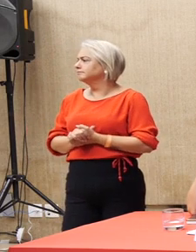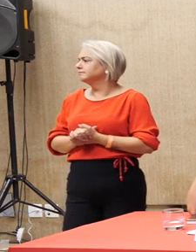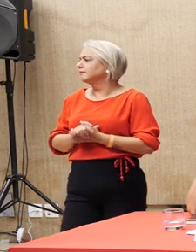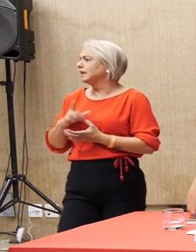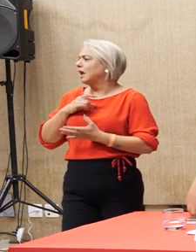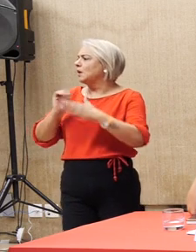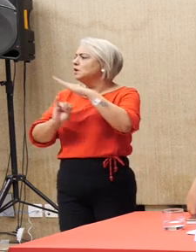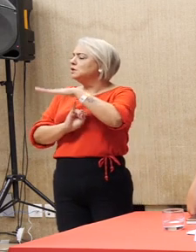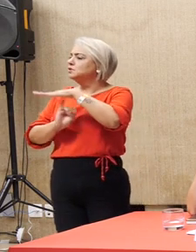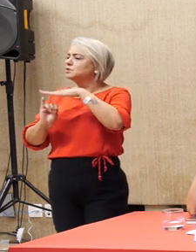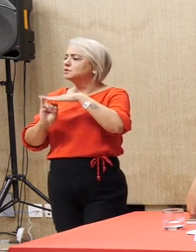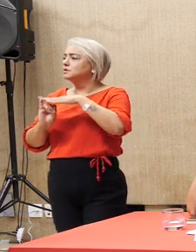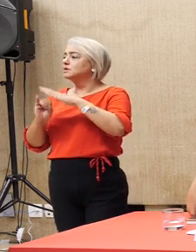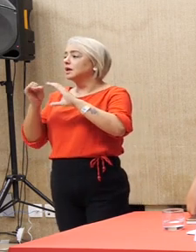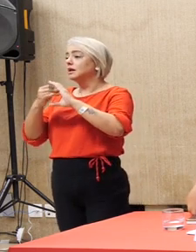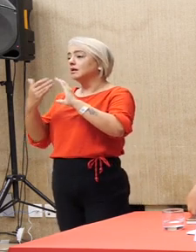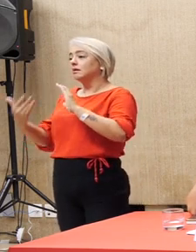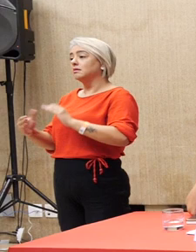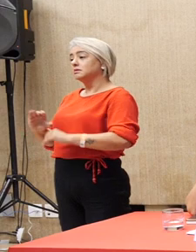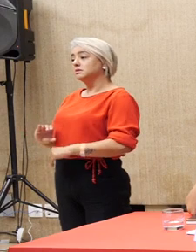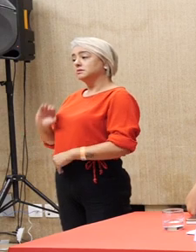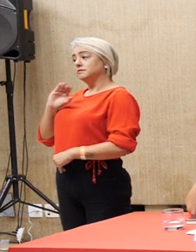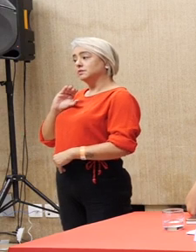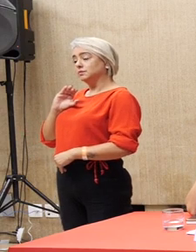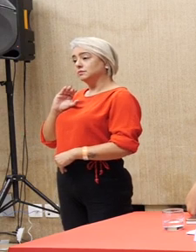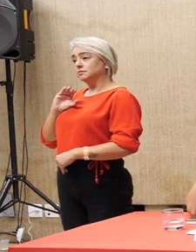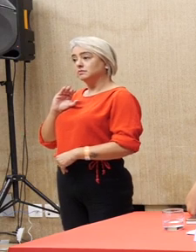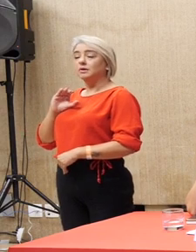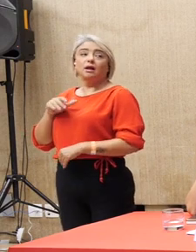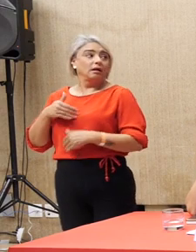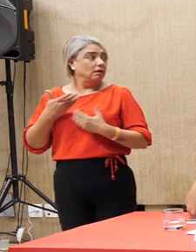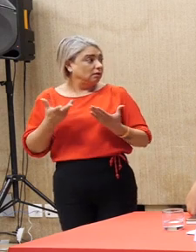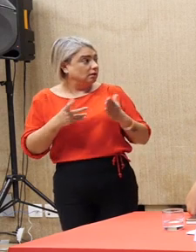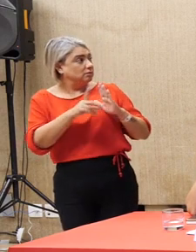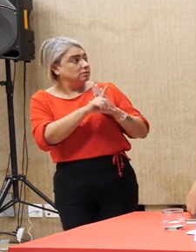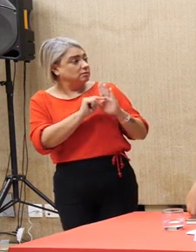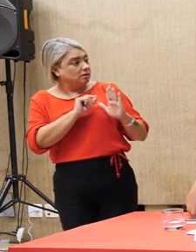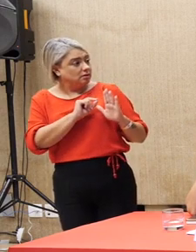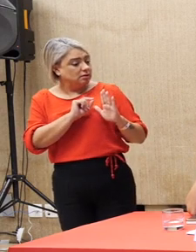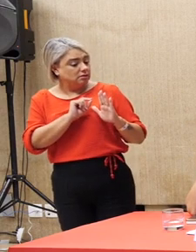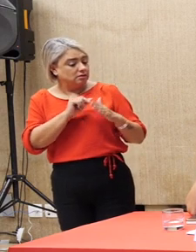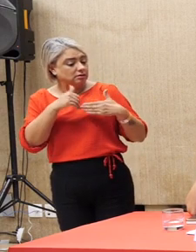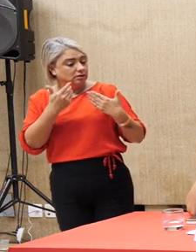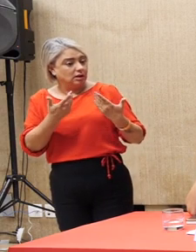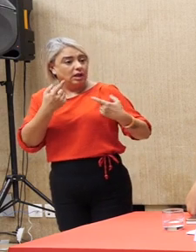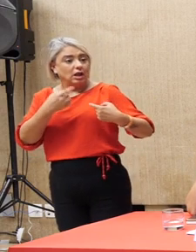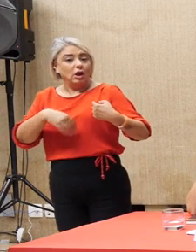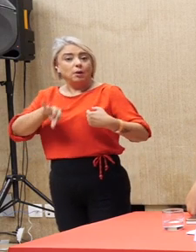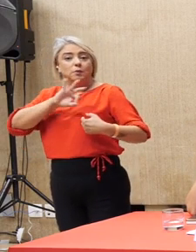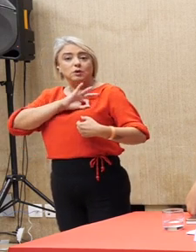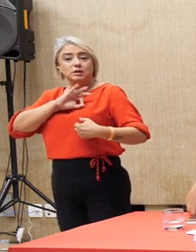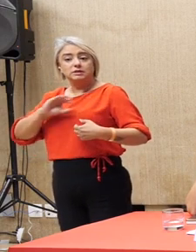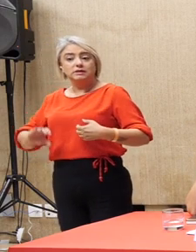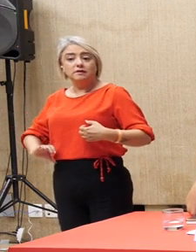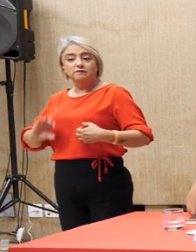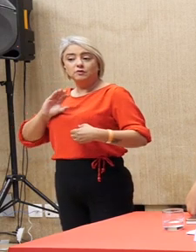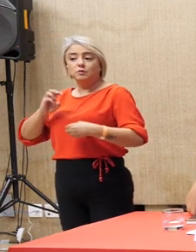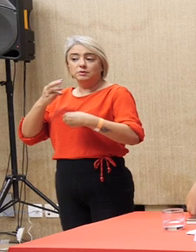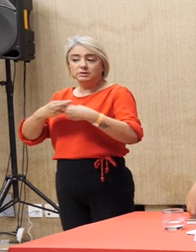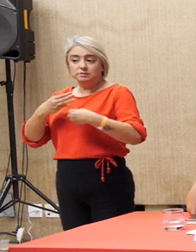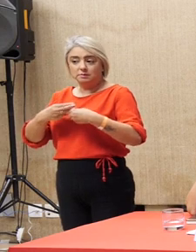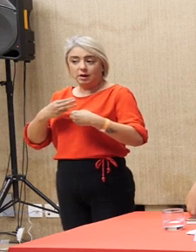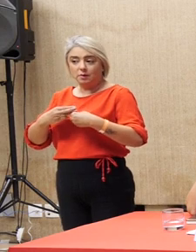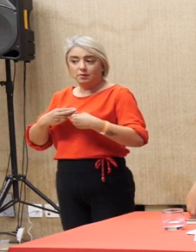são instituições de caráter civil, né? Por isso que eu até enfatizei que deveria ser Polícia Civil Municipal,